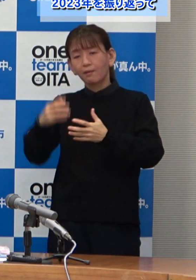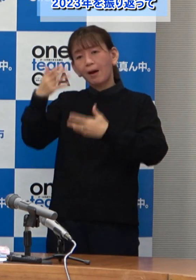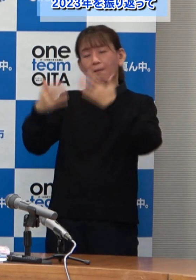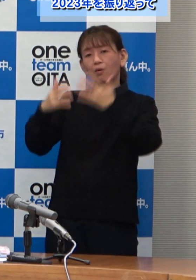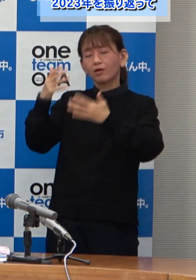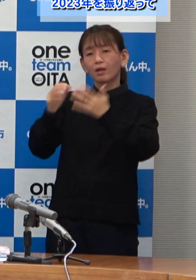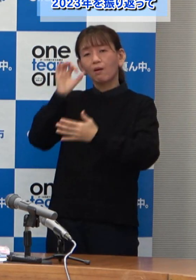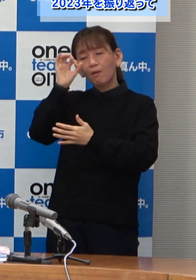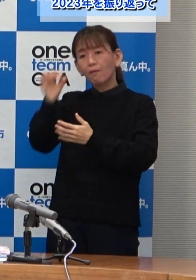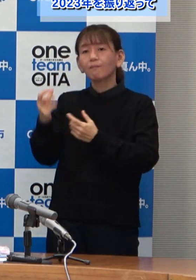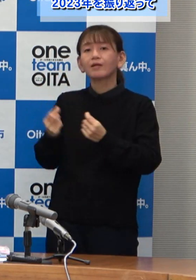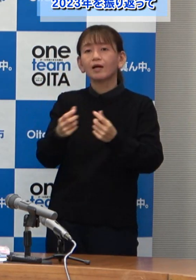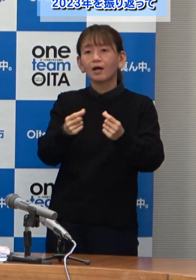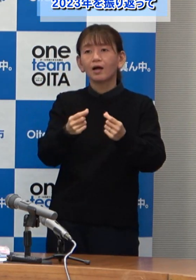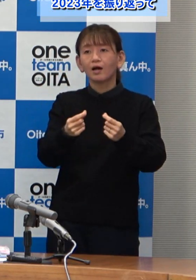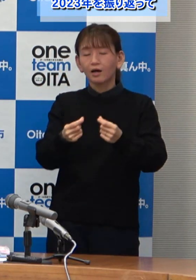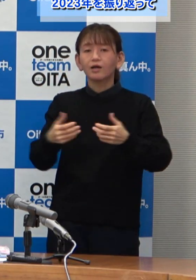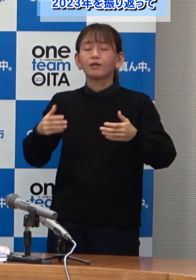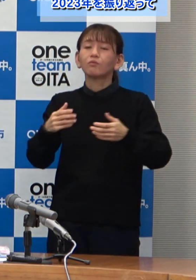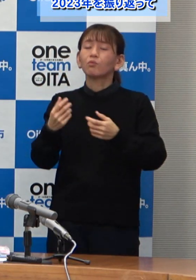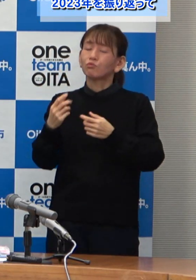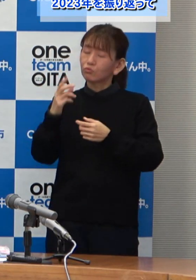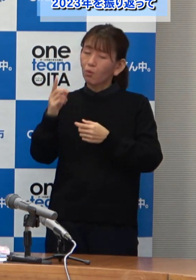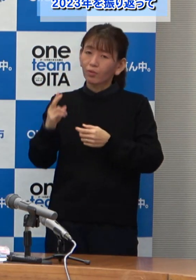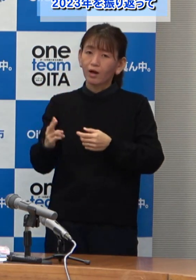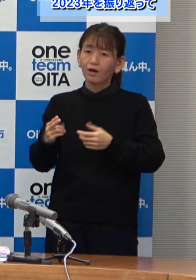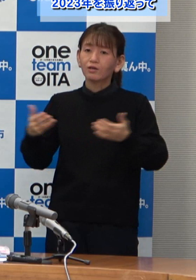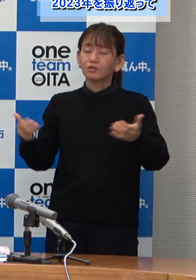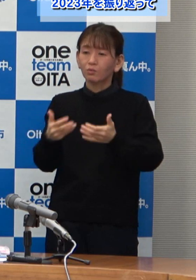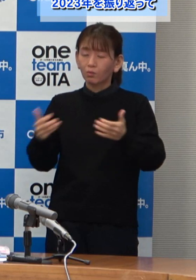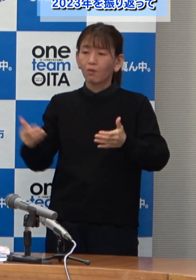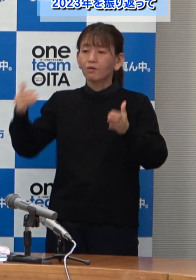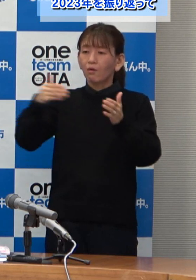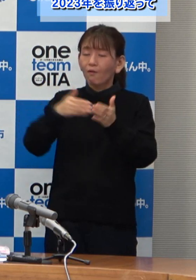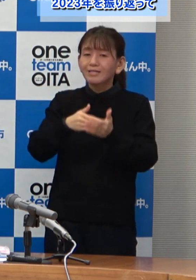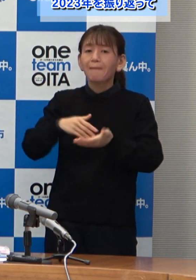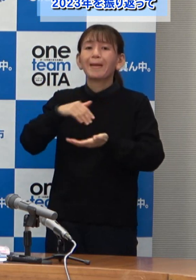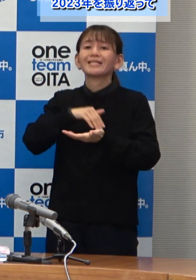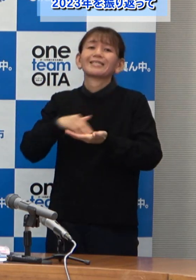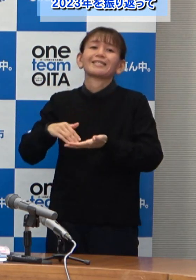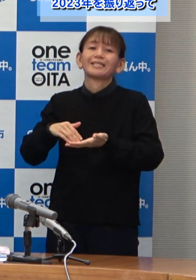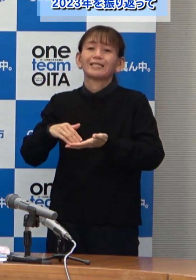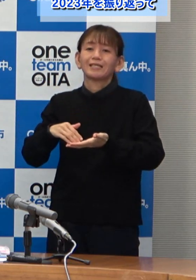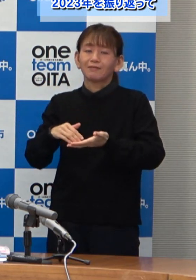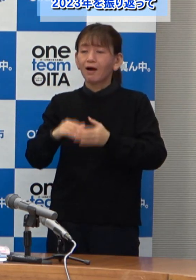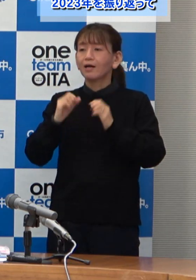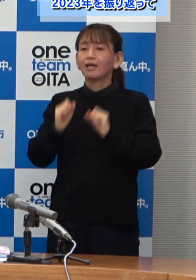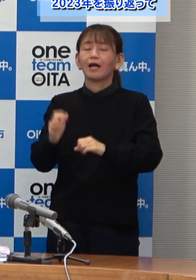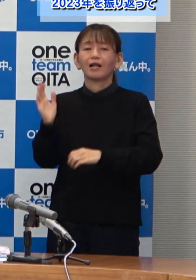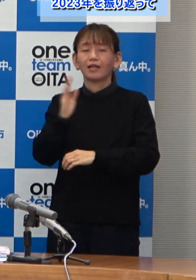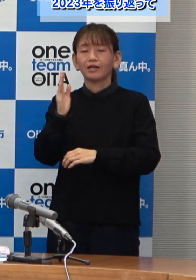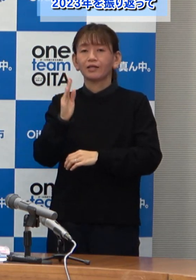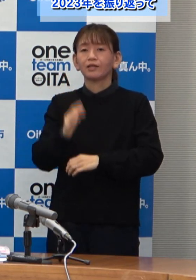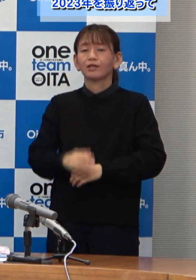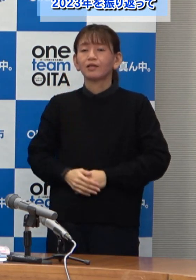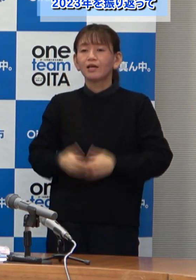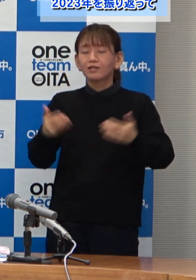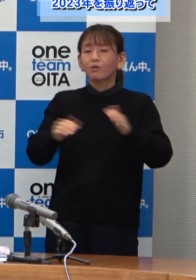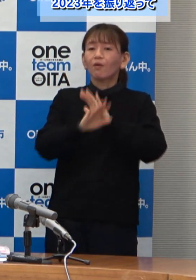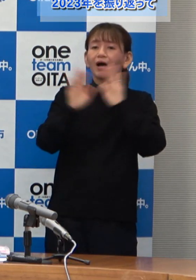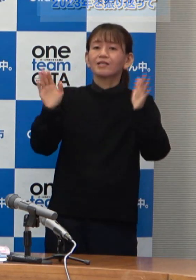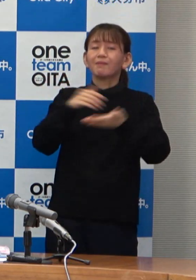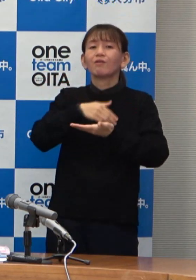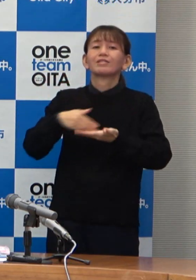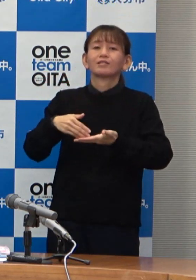な仕事をめしは今年はやらないというふに決めさせていただきました仕事始めは行い